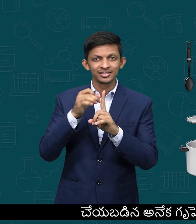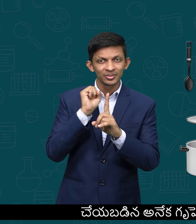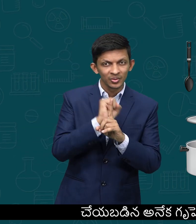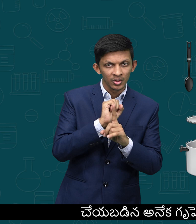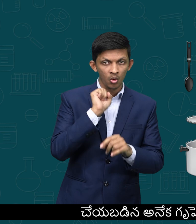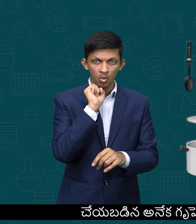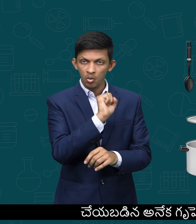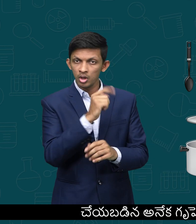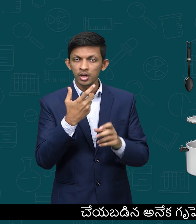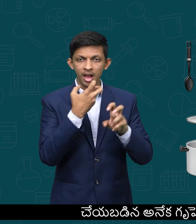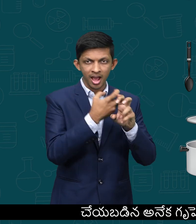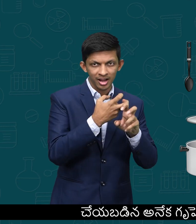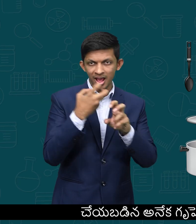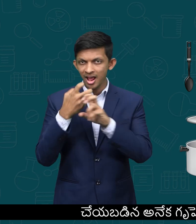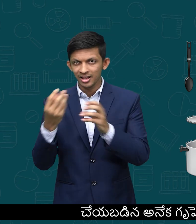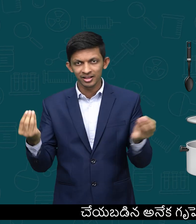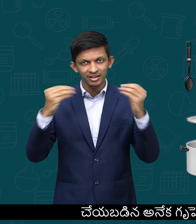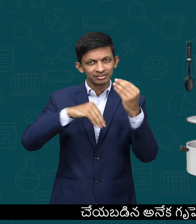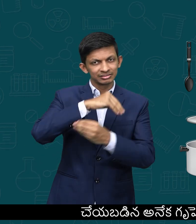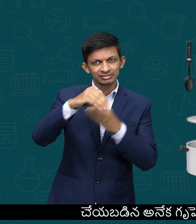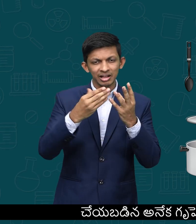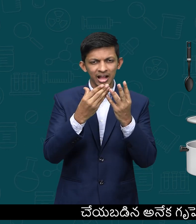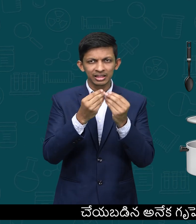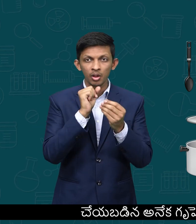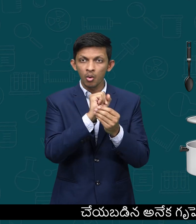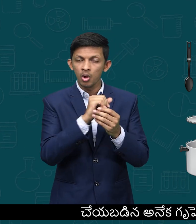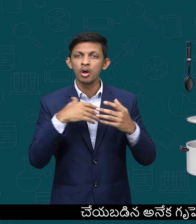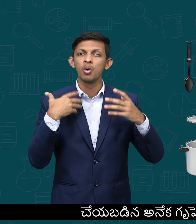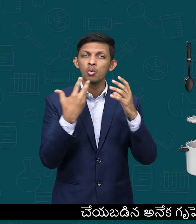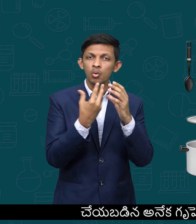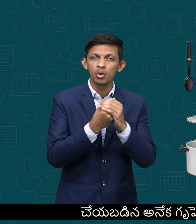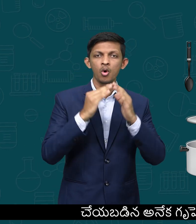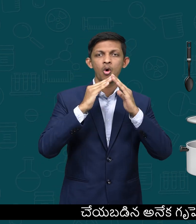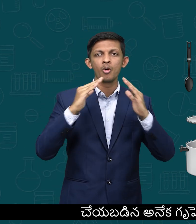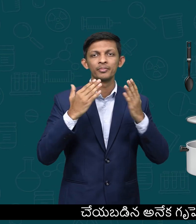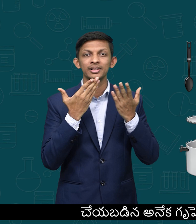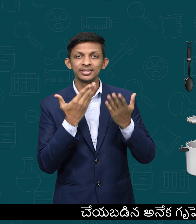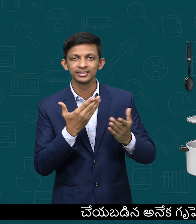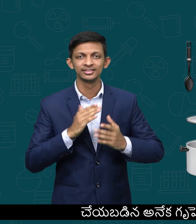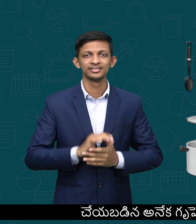చేయబడిన అనేక గృహోపకరణాలను ఉపయోగిస్తాము.